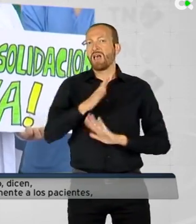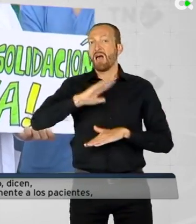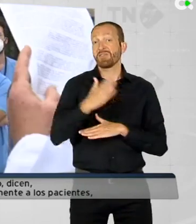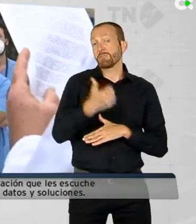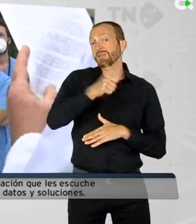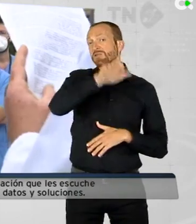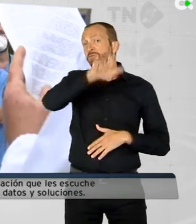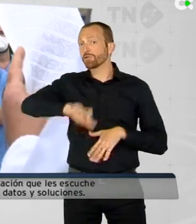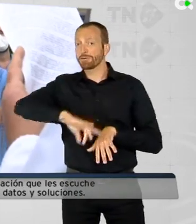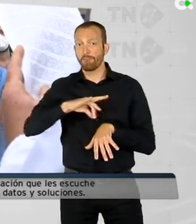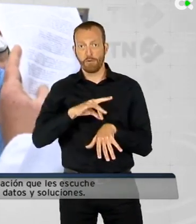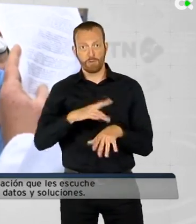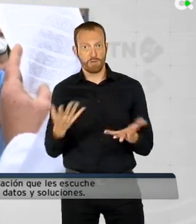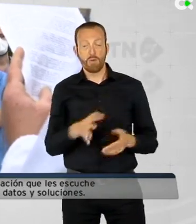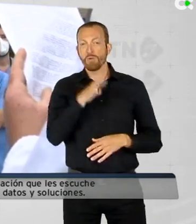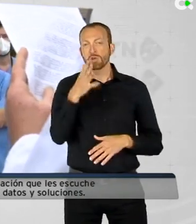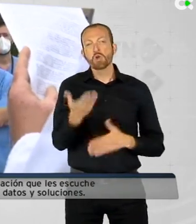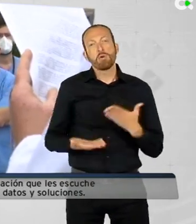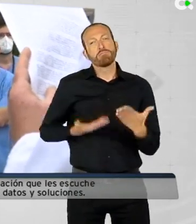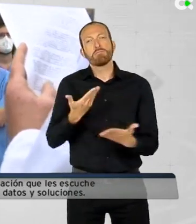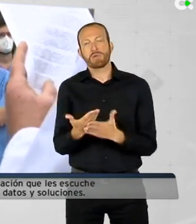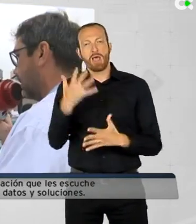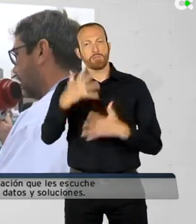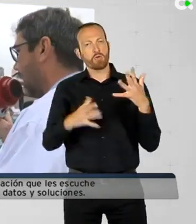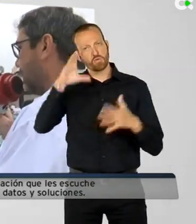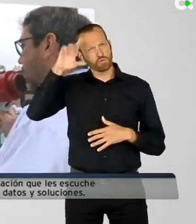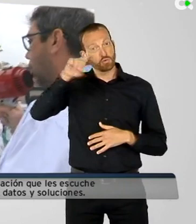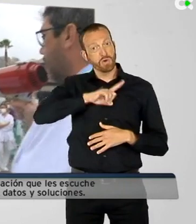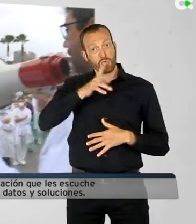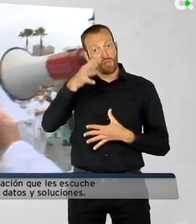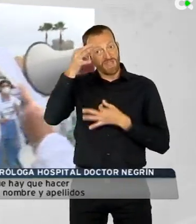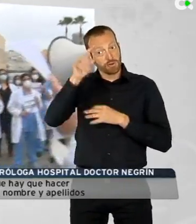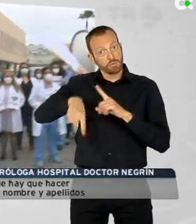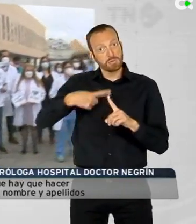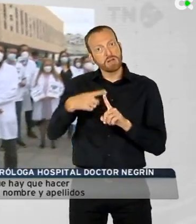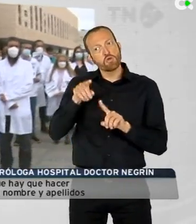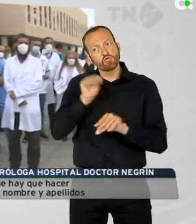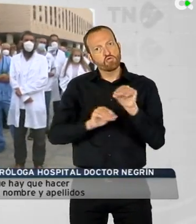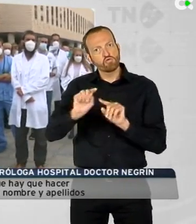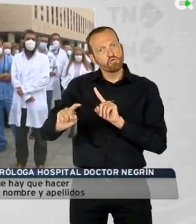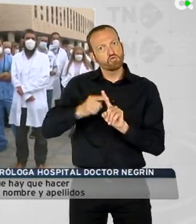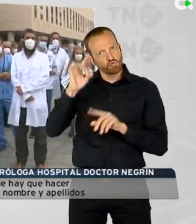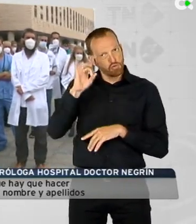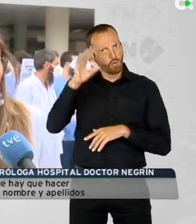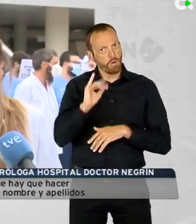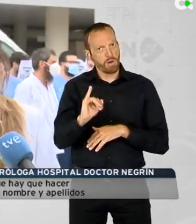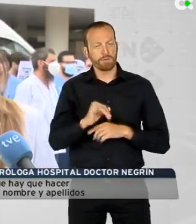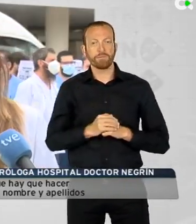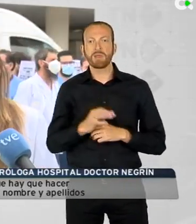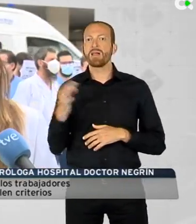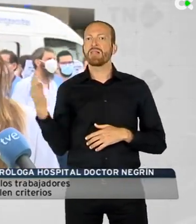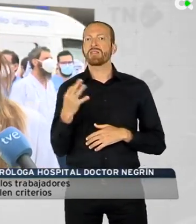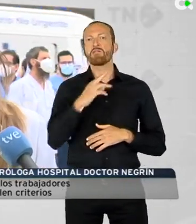a los pacientes. Piden a la administración que les escuche porque tienen los datos y soluciones. Lo primero que hay que hacer es identificar con